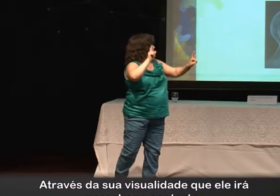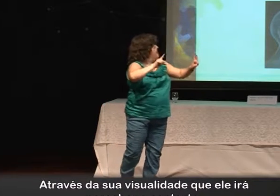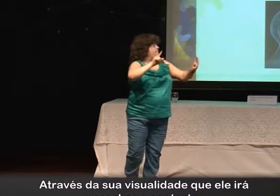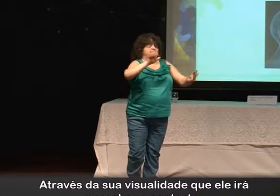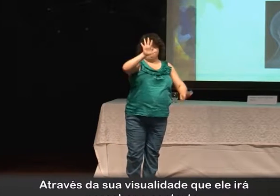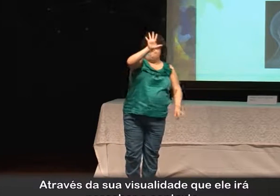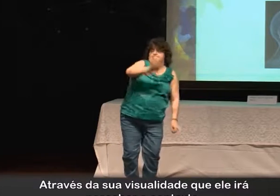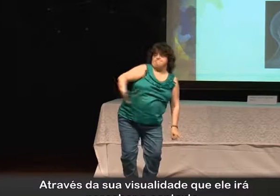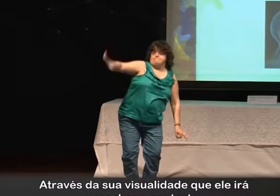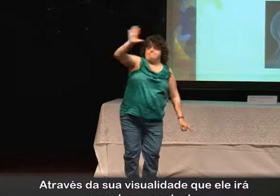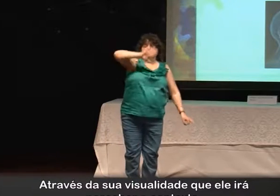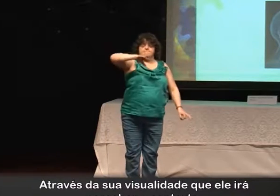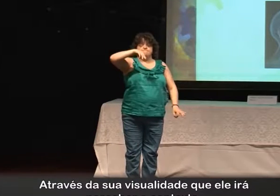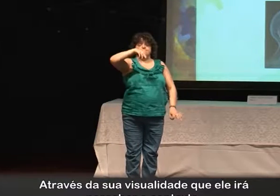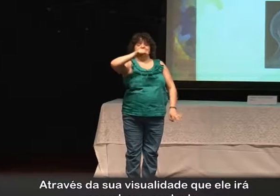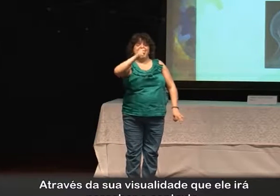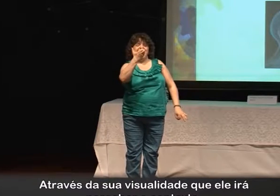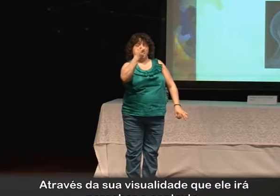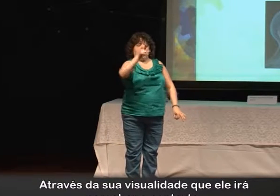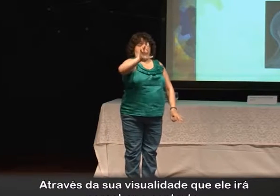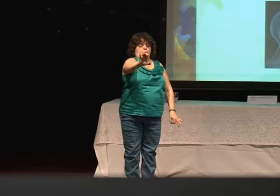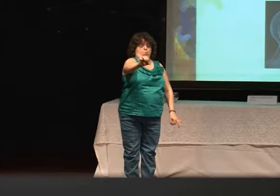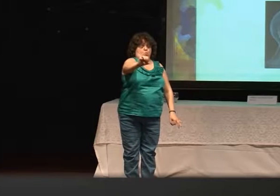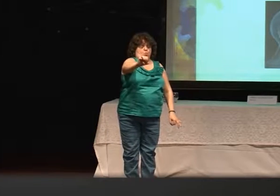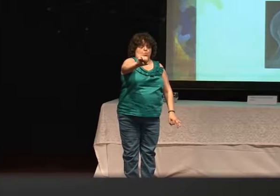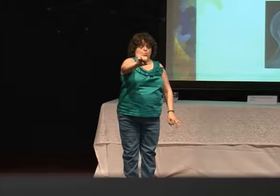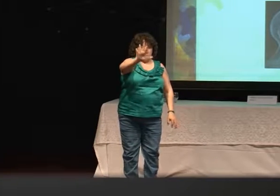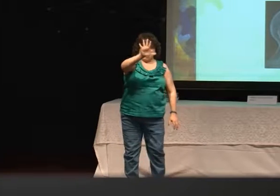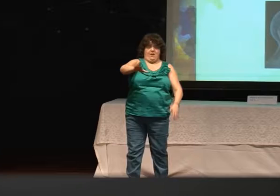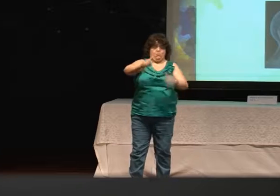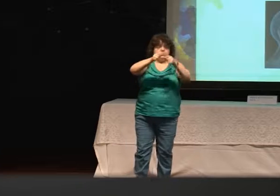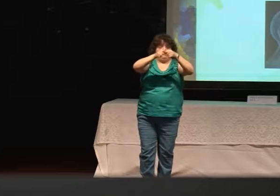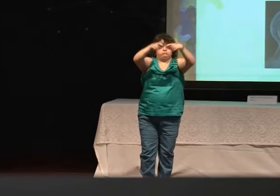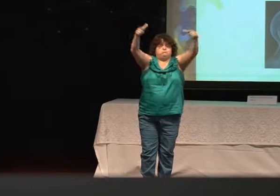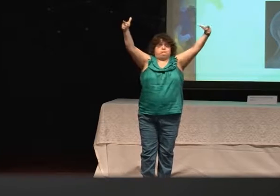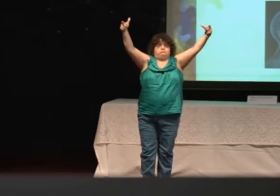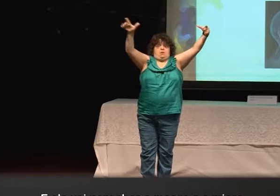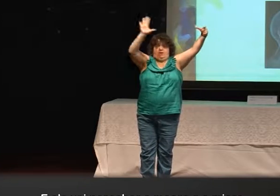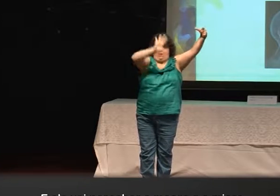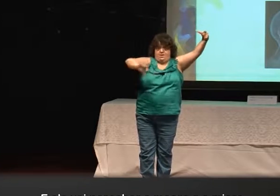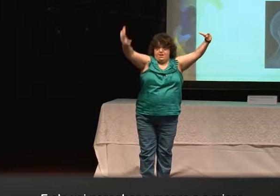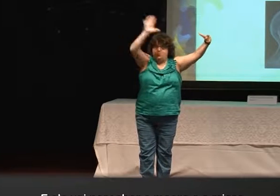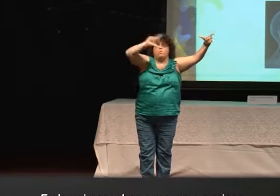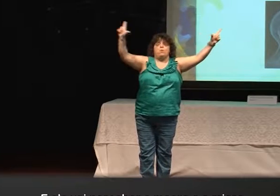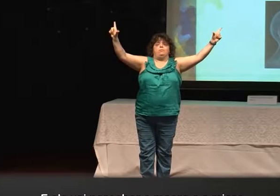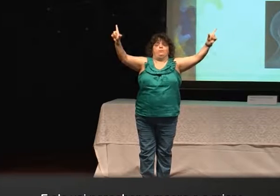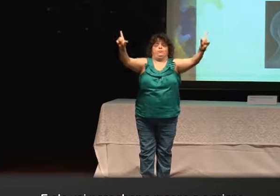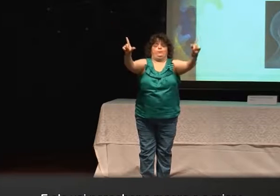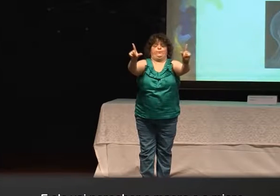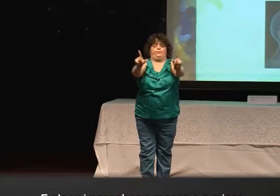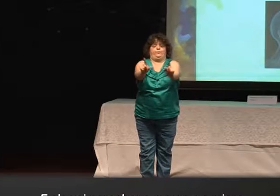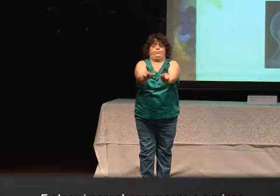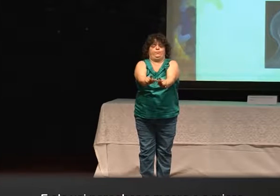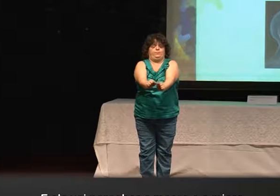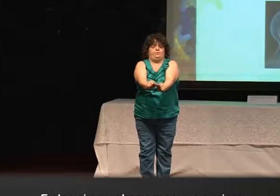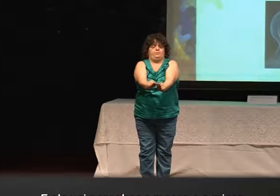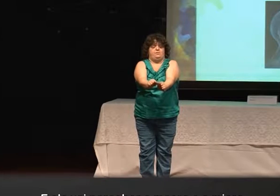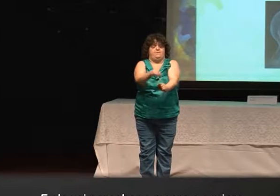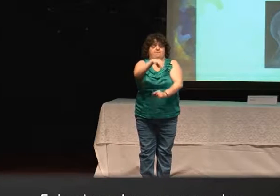visualidade. Ele vai perceber o contexto. Macro. E ele vai perceber o macro e o